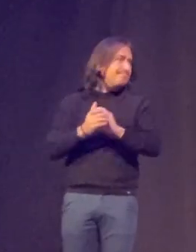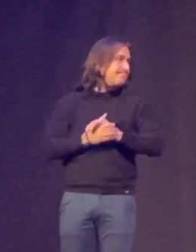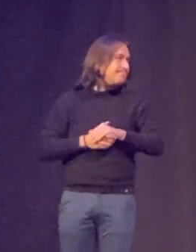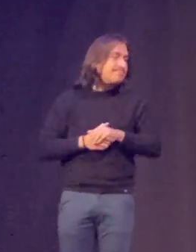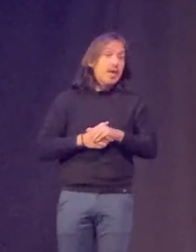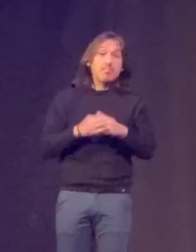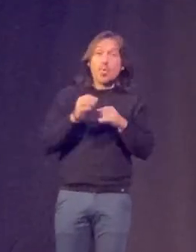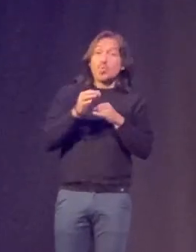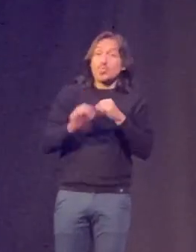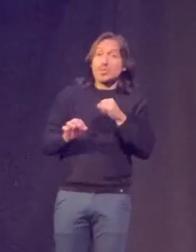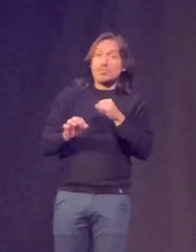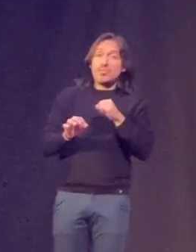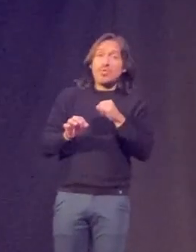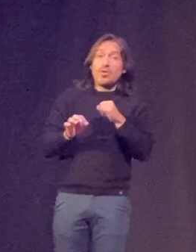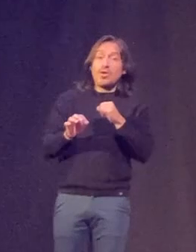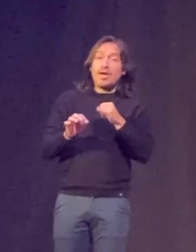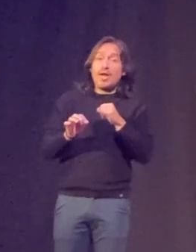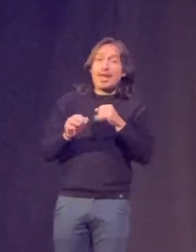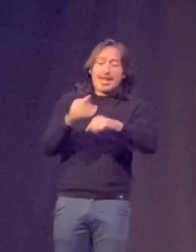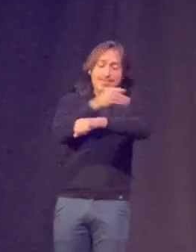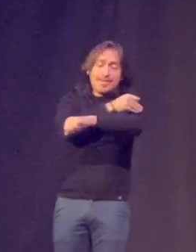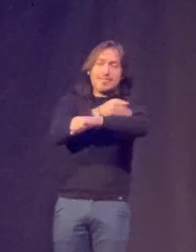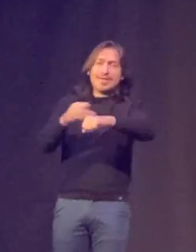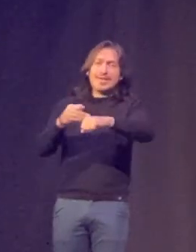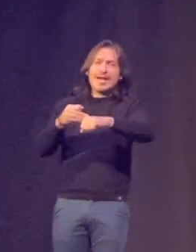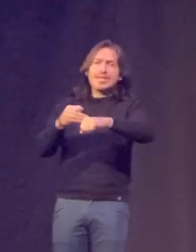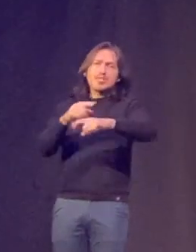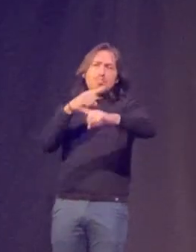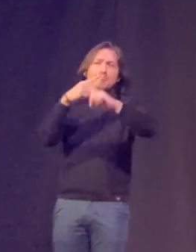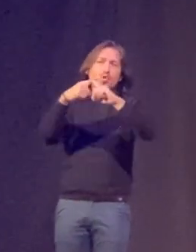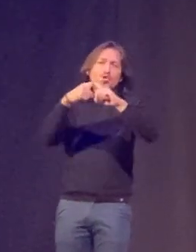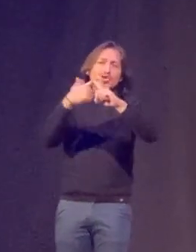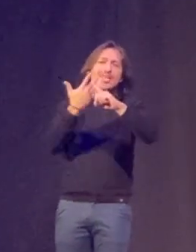Y por último tenemos a las Familias por la Diversidad Sexual.